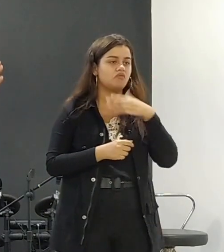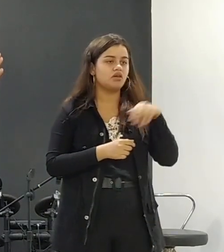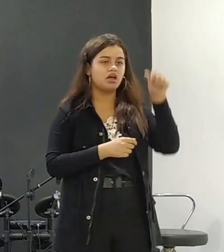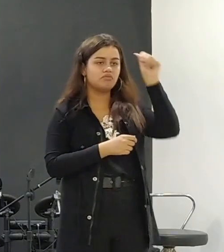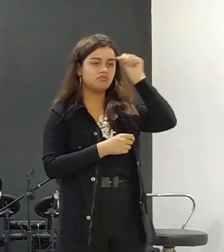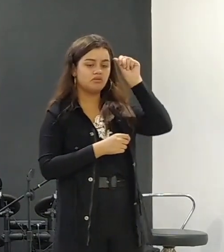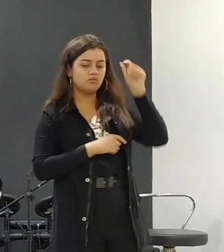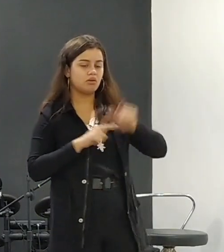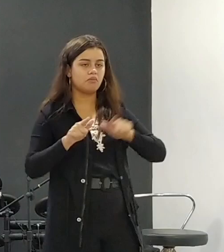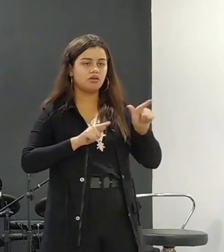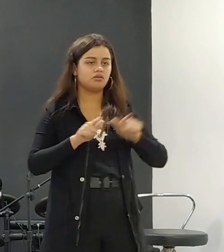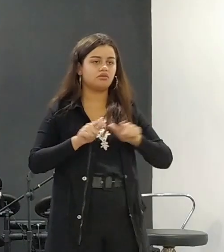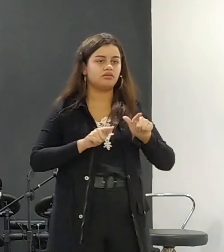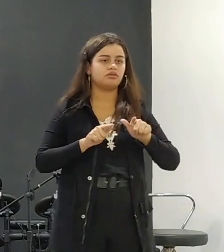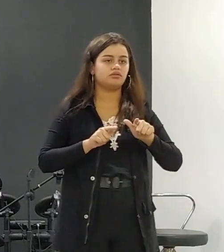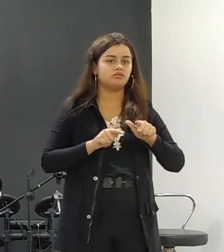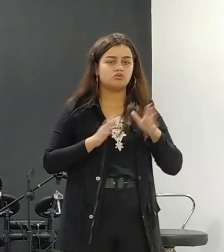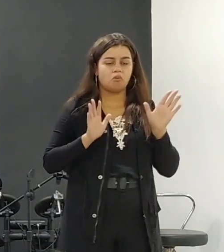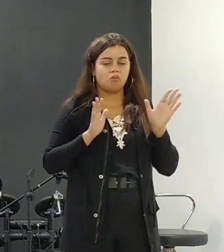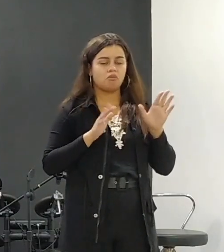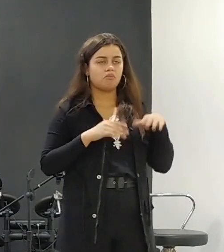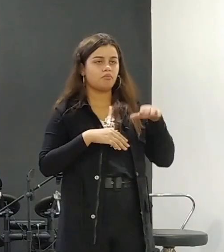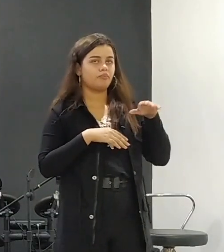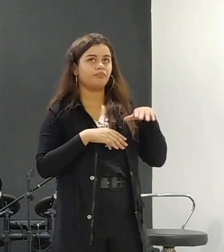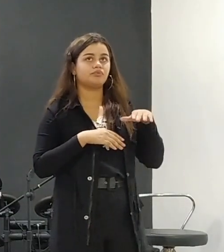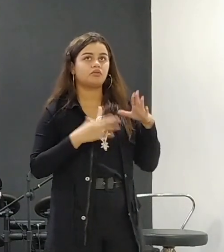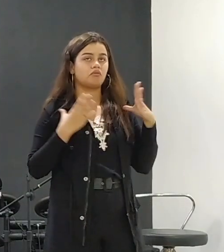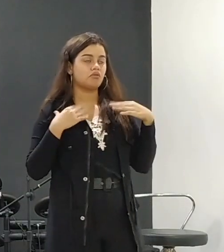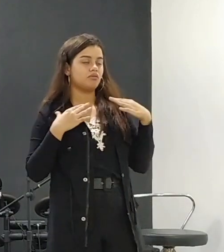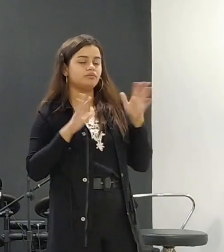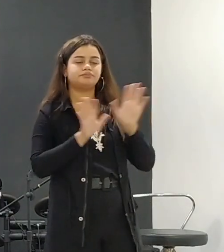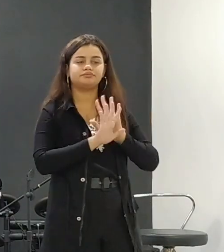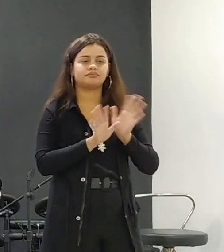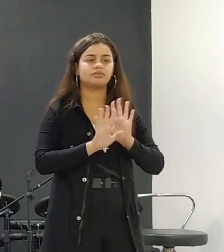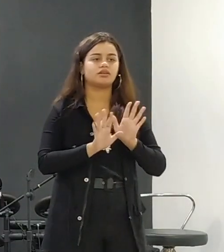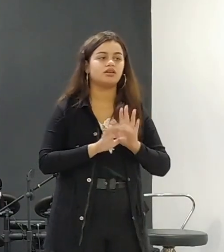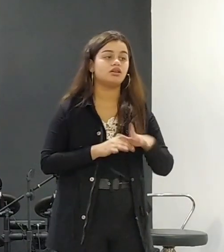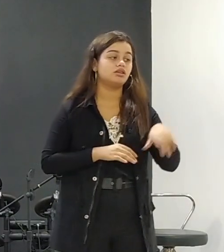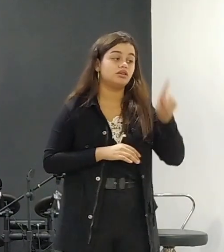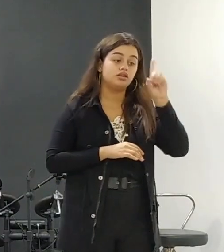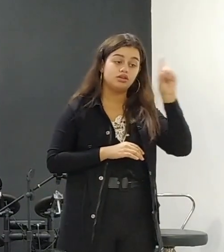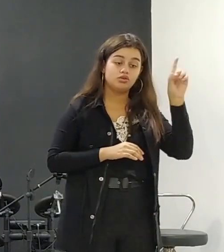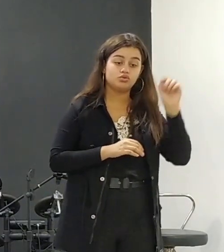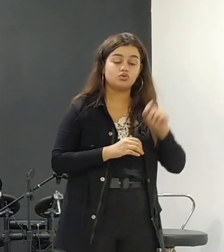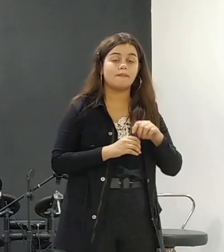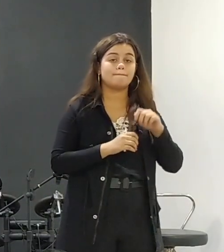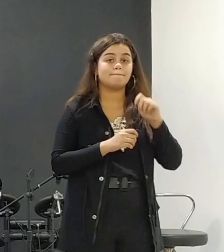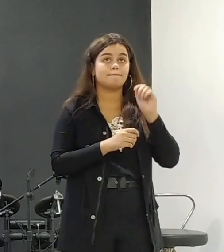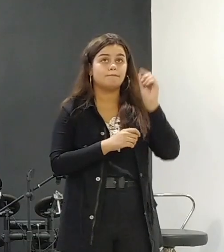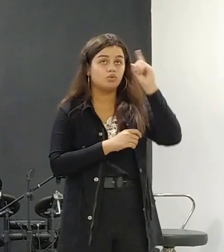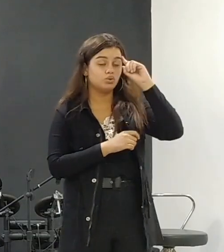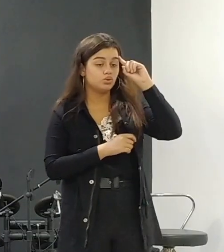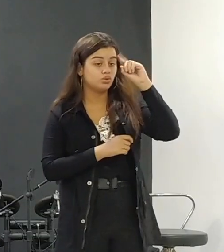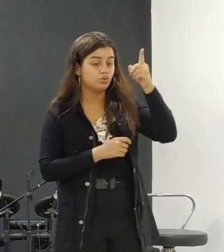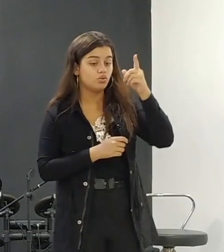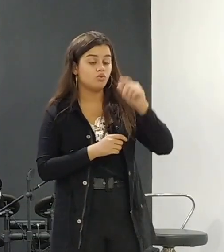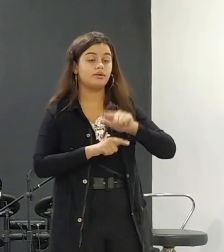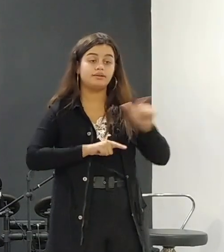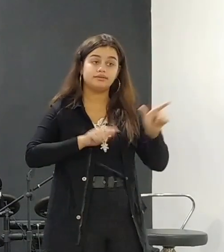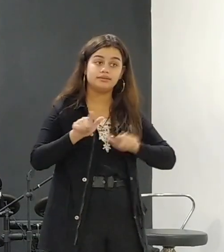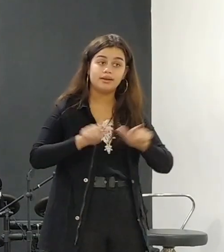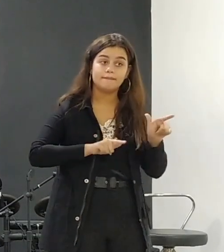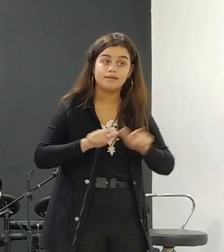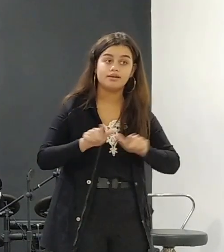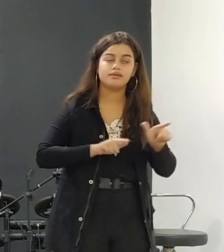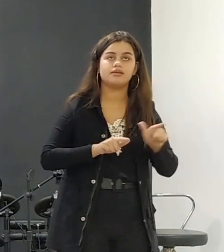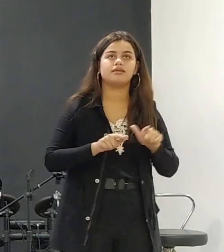aqui ali era só bonezinha, né? Não tinha nada para fazer, mas tinha, porque Deus mandou ele lavrar e guardar. Tinha que trabalhar lá no Éden.